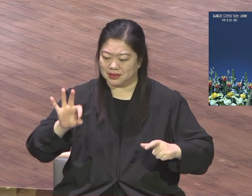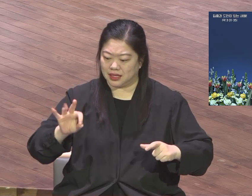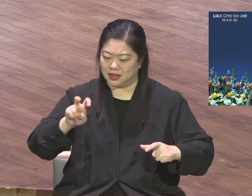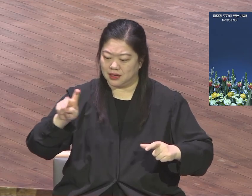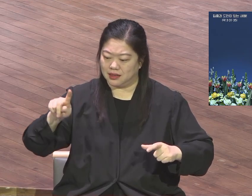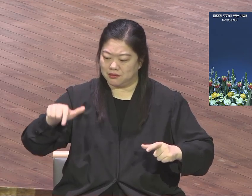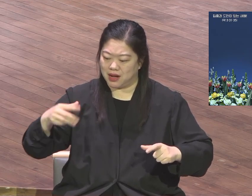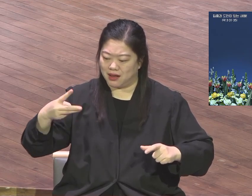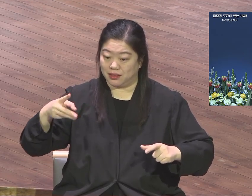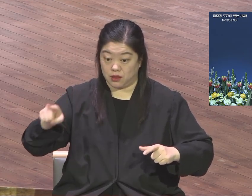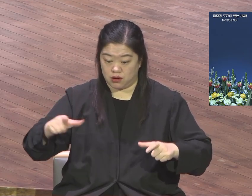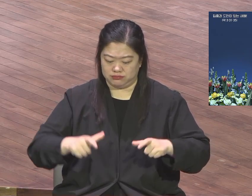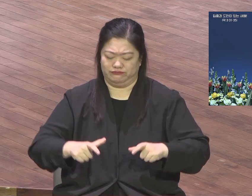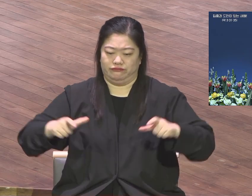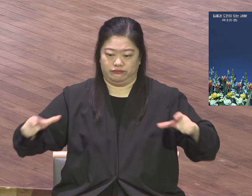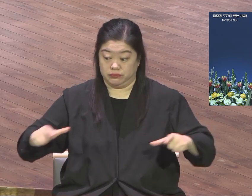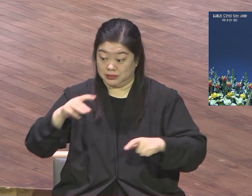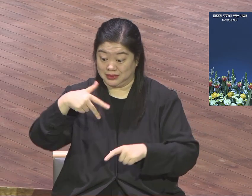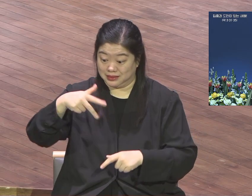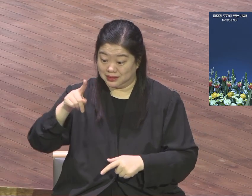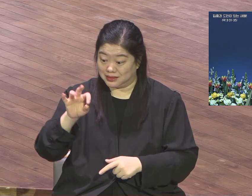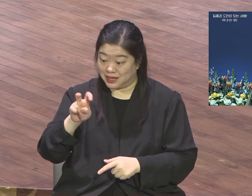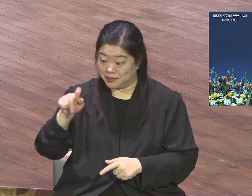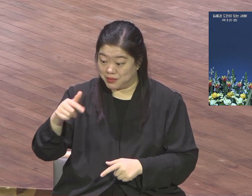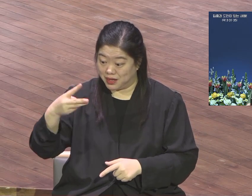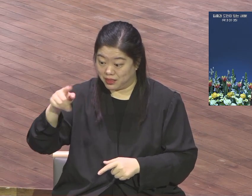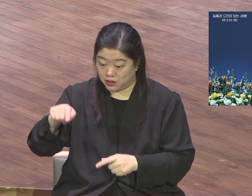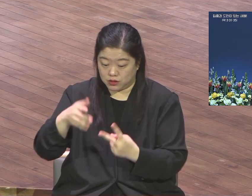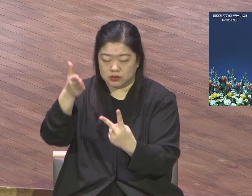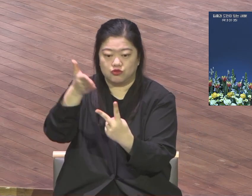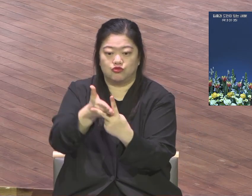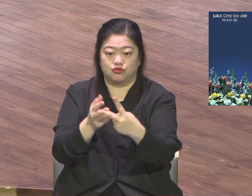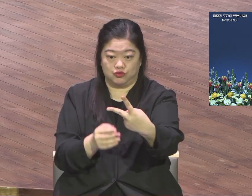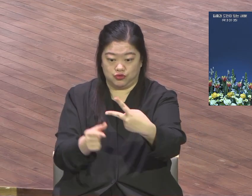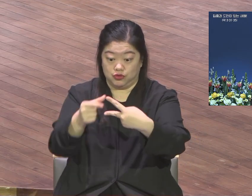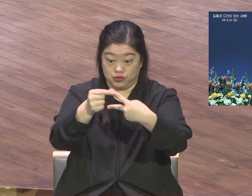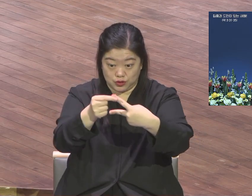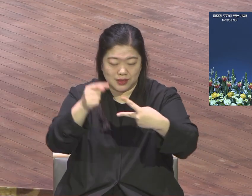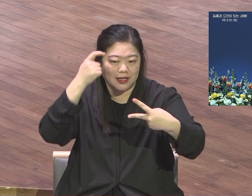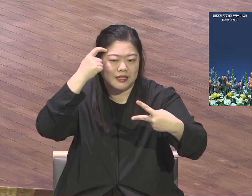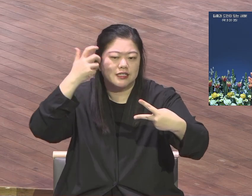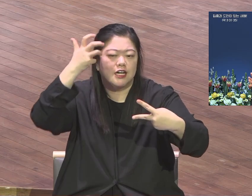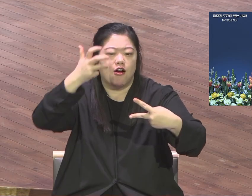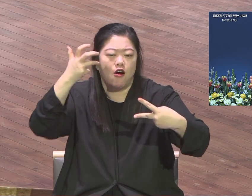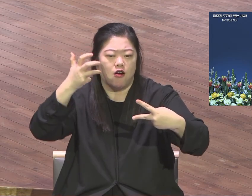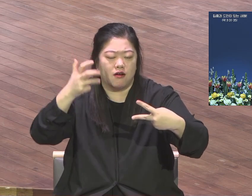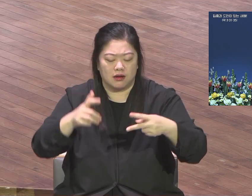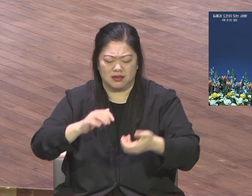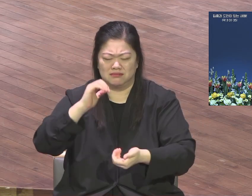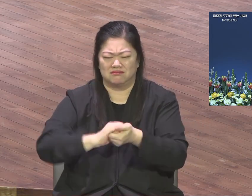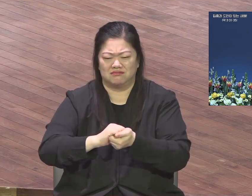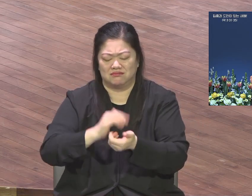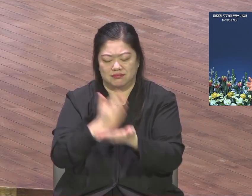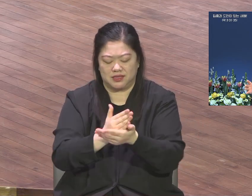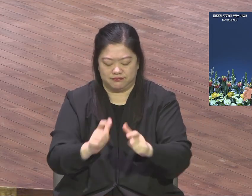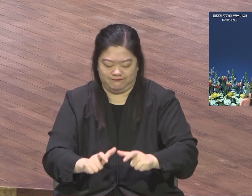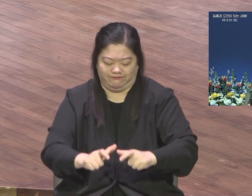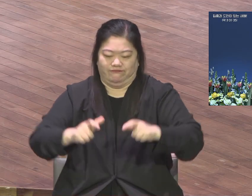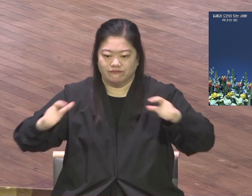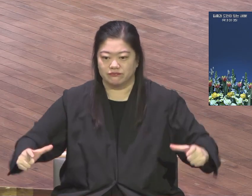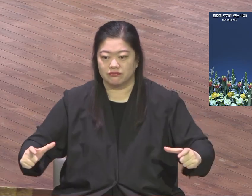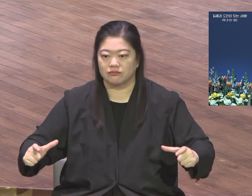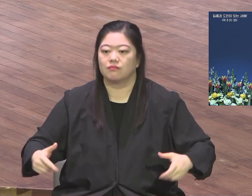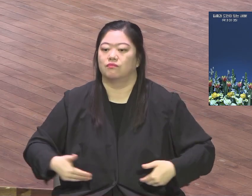장막터에는 크게 두 가지가 있어요. 첫째는 나의 영적 장막터를 넓히는 것. 나의 영적 장막터,